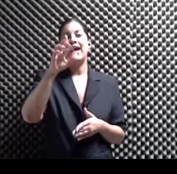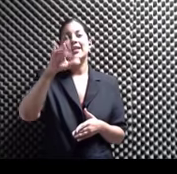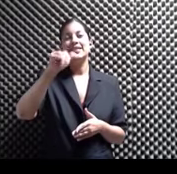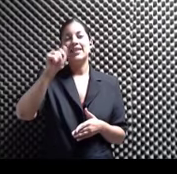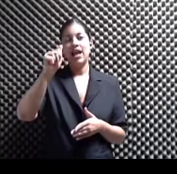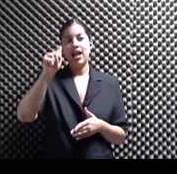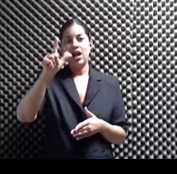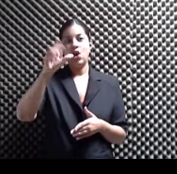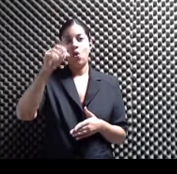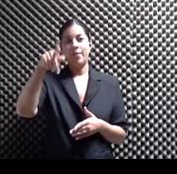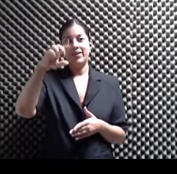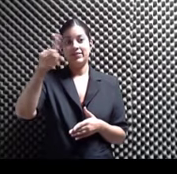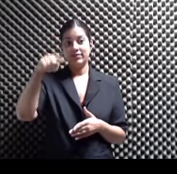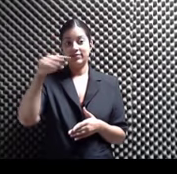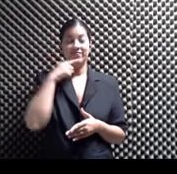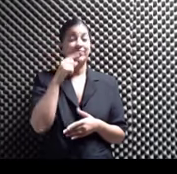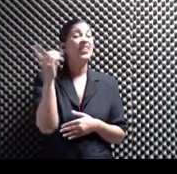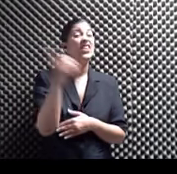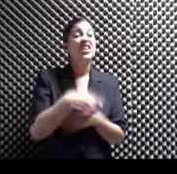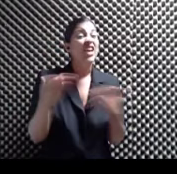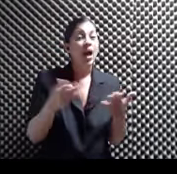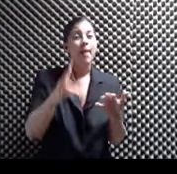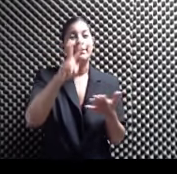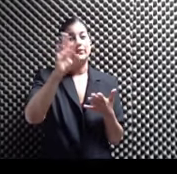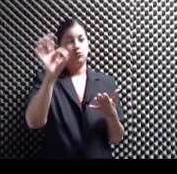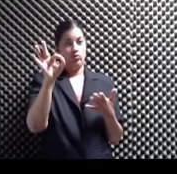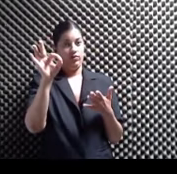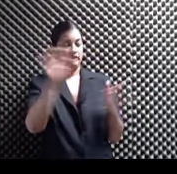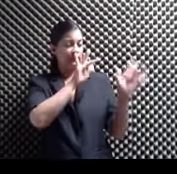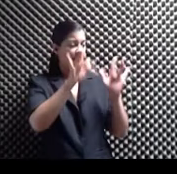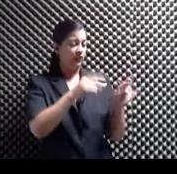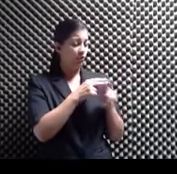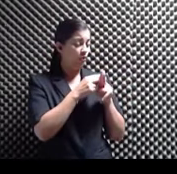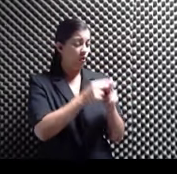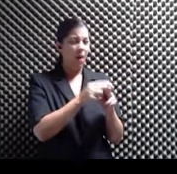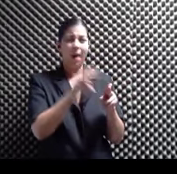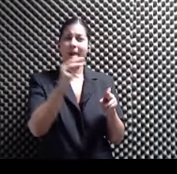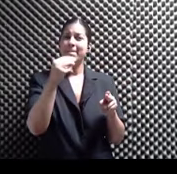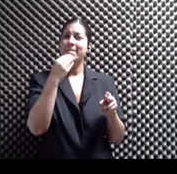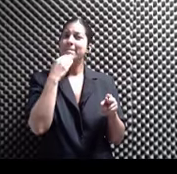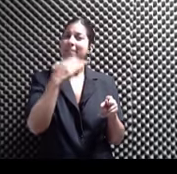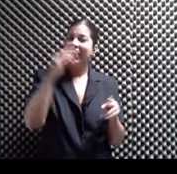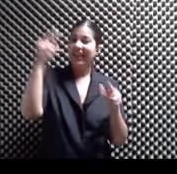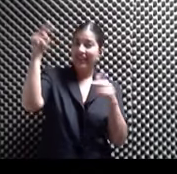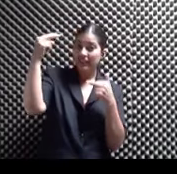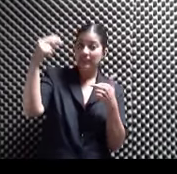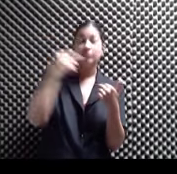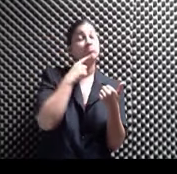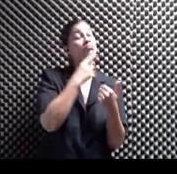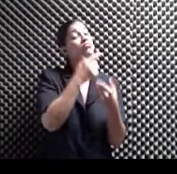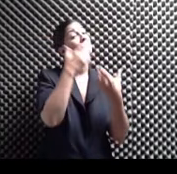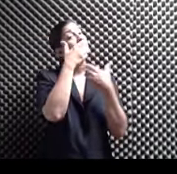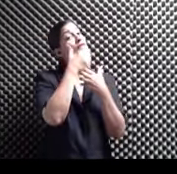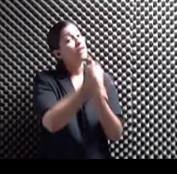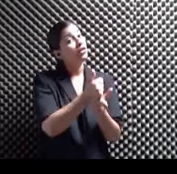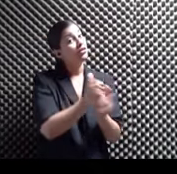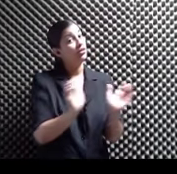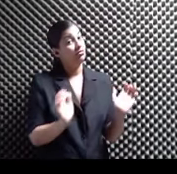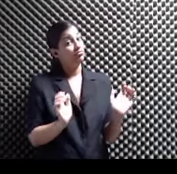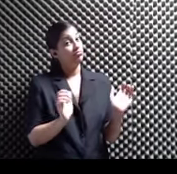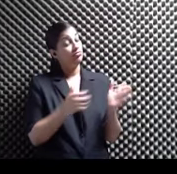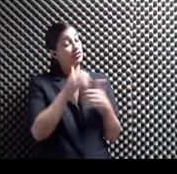día 29 presentando su disco Malherencia, un disco sumamente interesante porque es muy interesante lo que está pasando con los